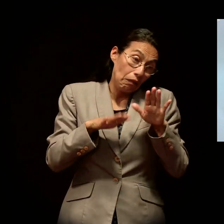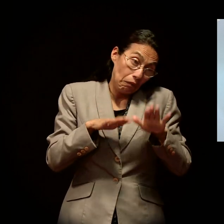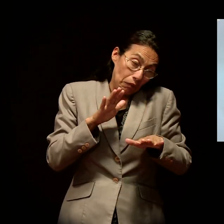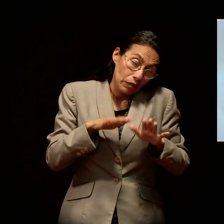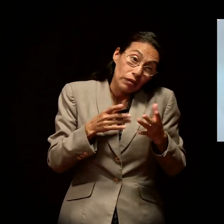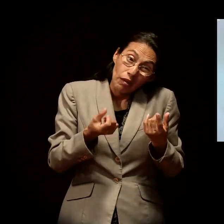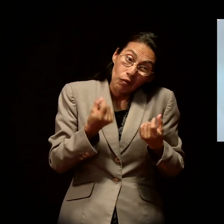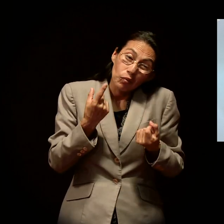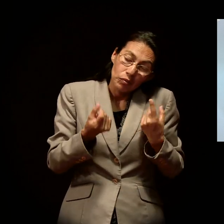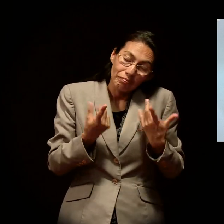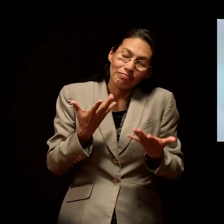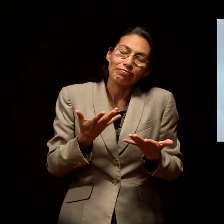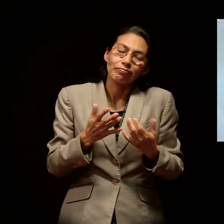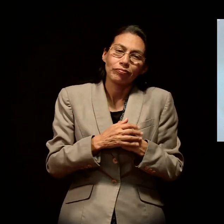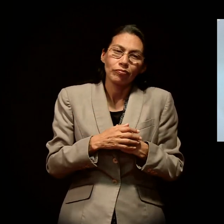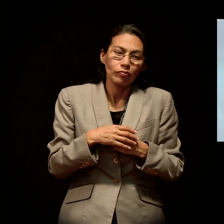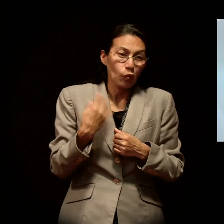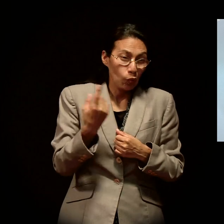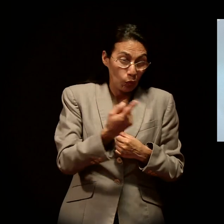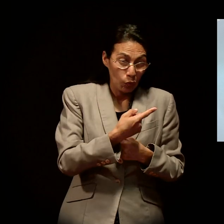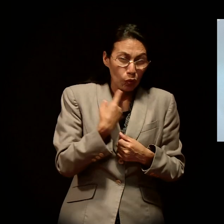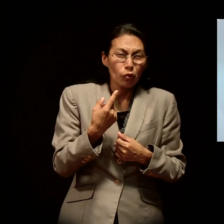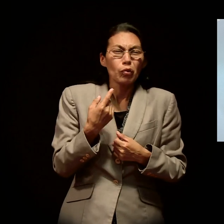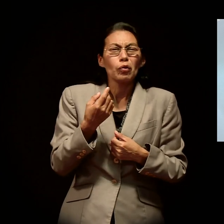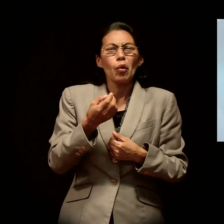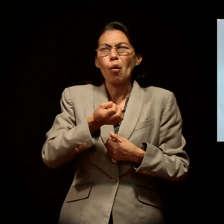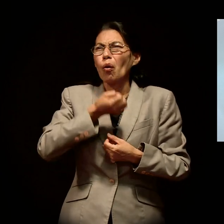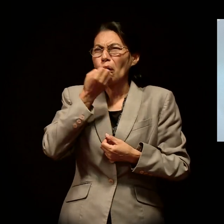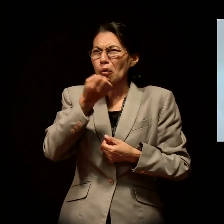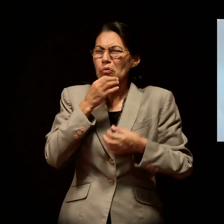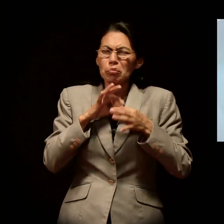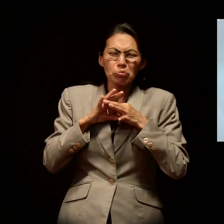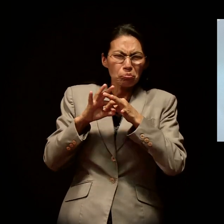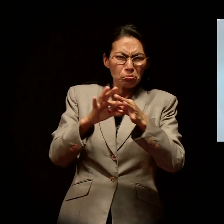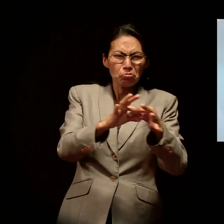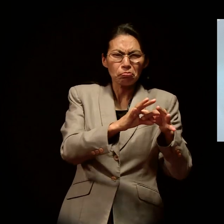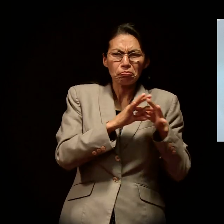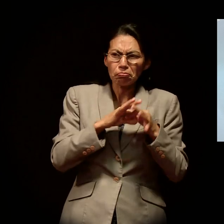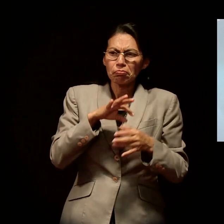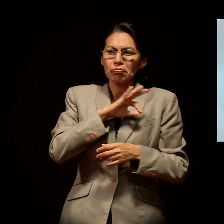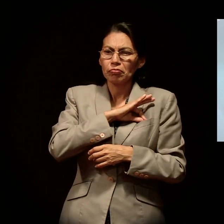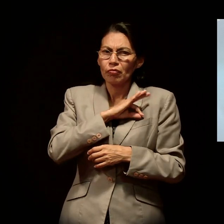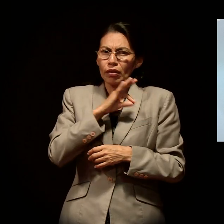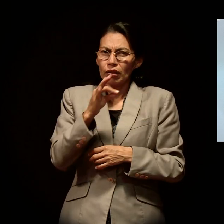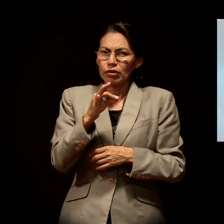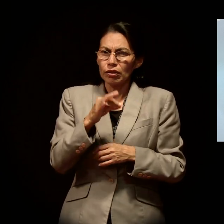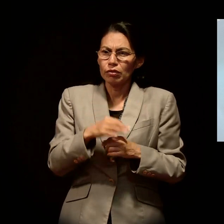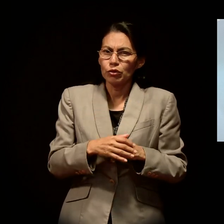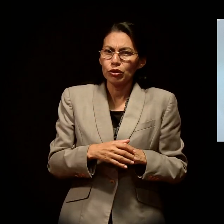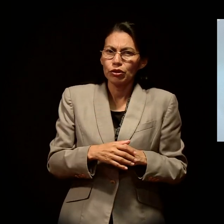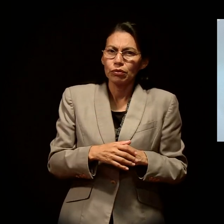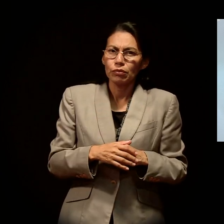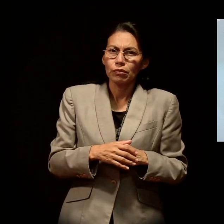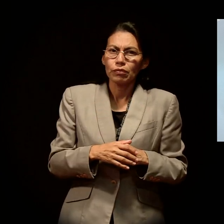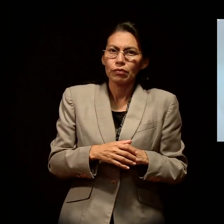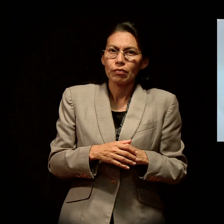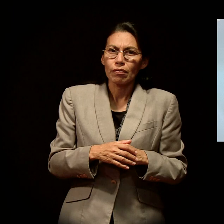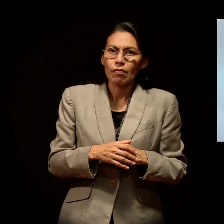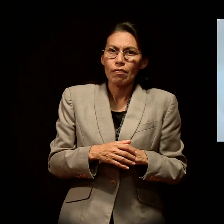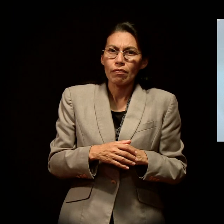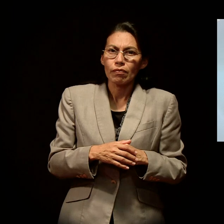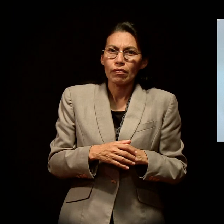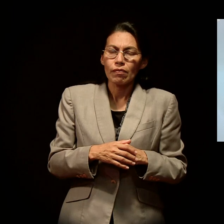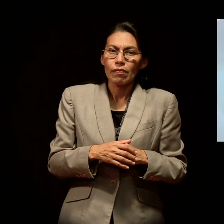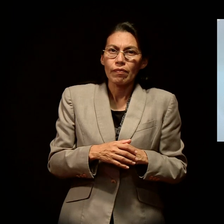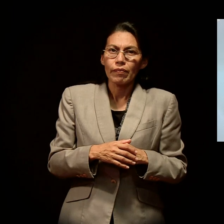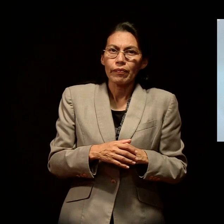nos ofrece a través de la oración Así es nosotros podemos unirnos en oración y poder pedir